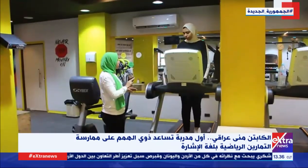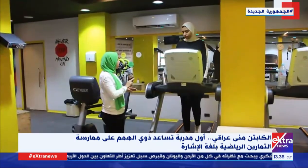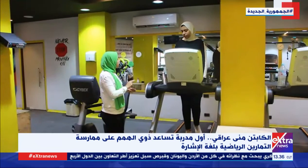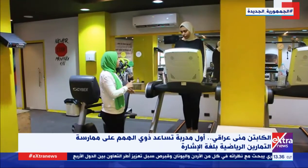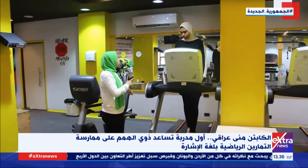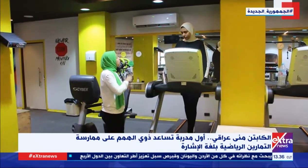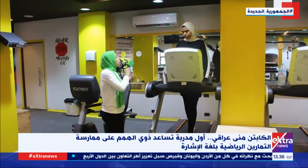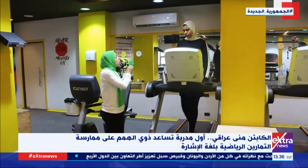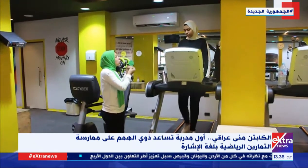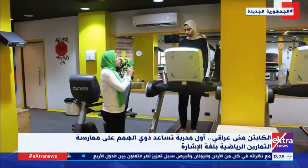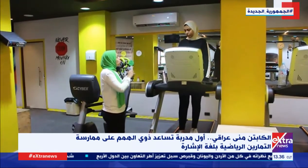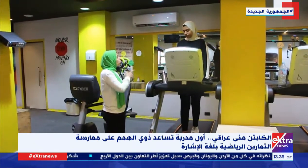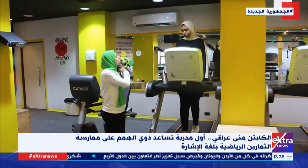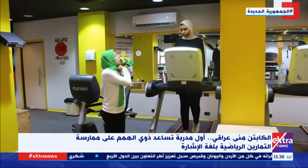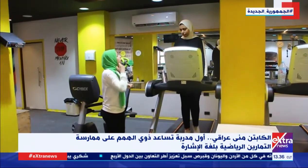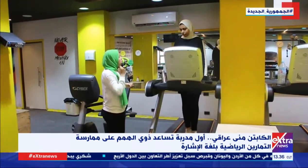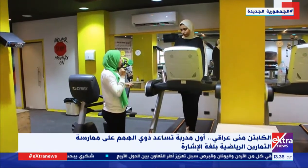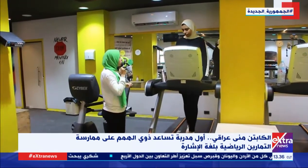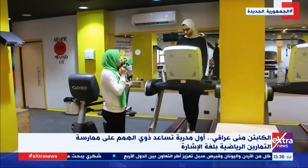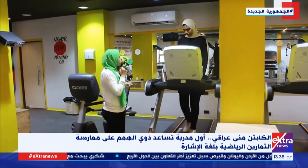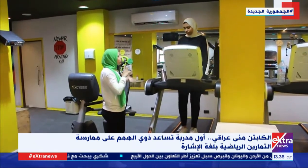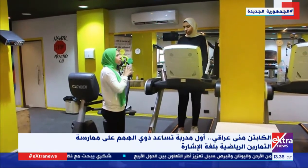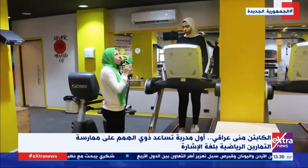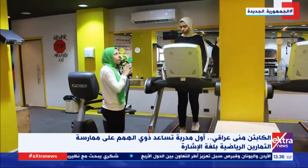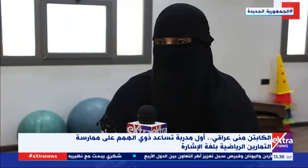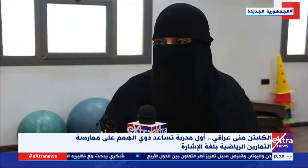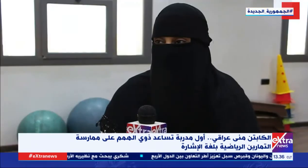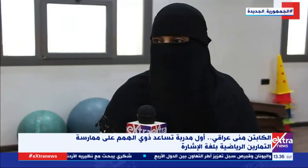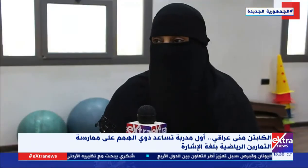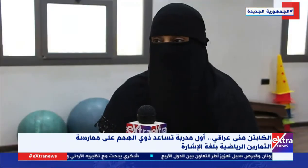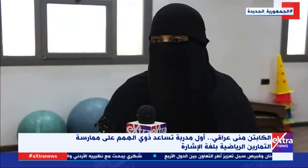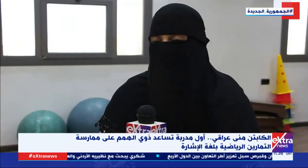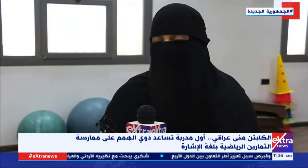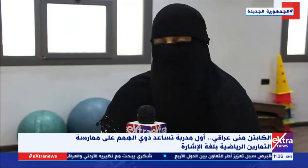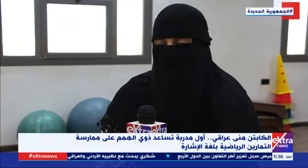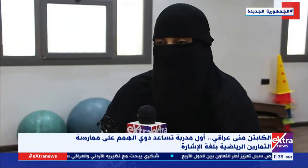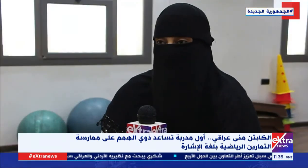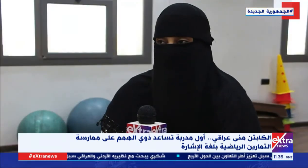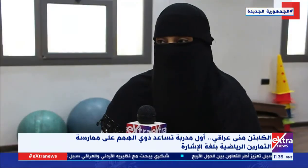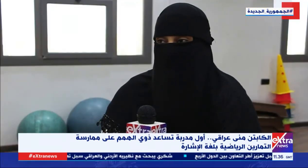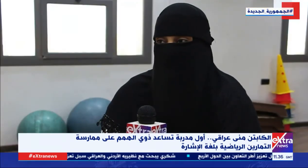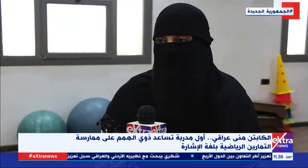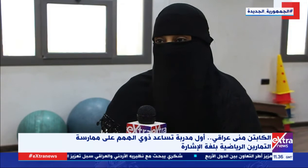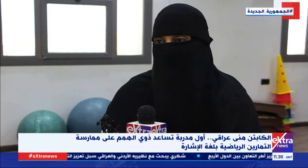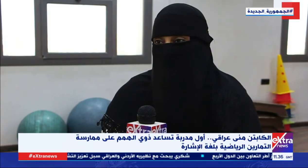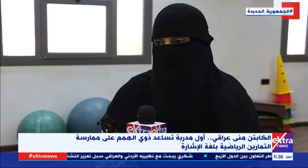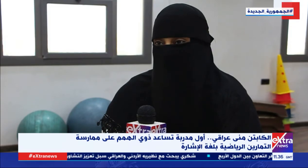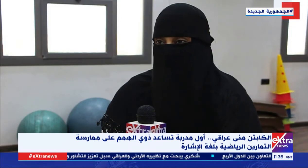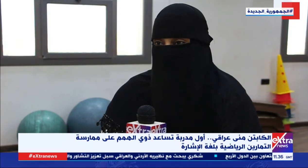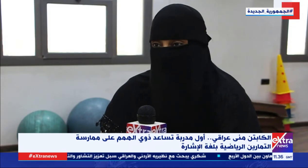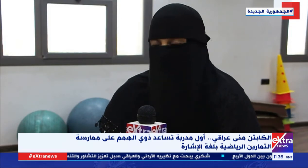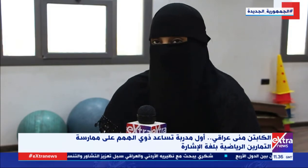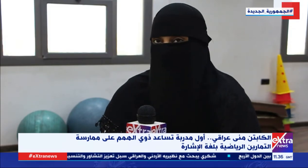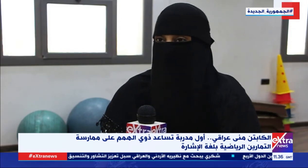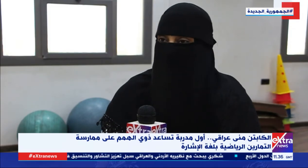الجيم والنشاط اللي هي دخلت فيه مع كابتن منى، يعني زودت طاقتها، بقت اتعلمت إزاي تاكل، إزاي